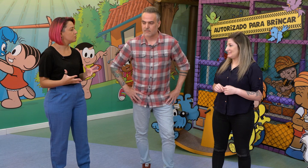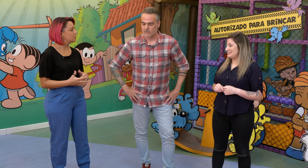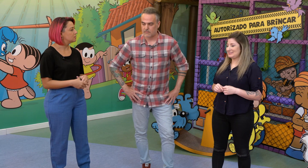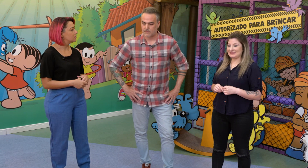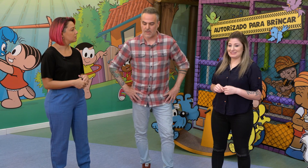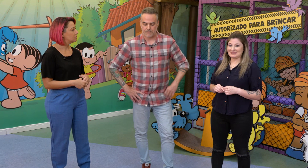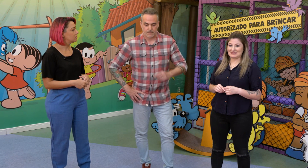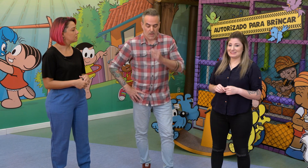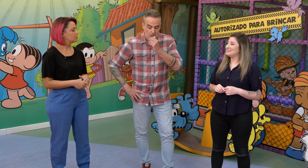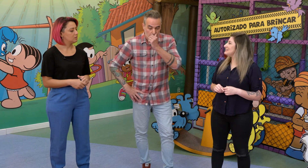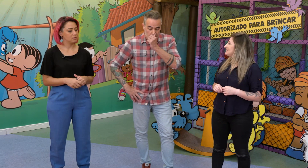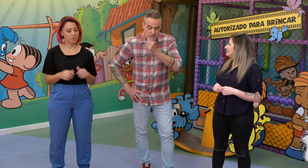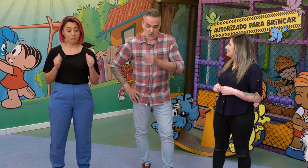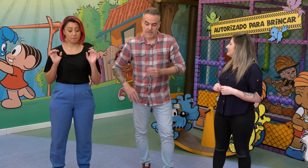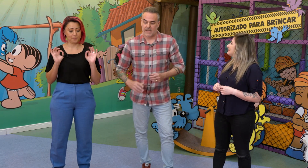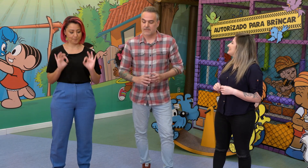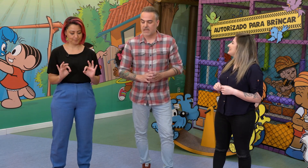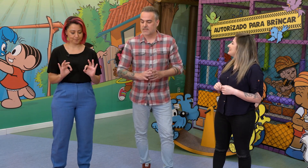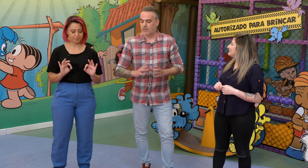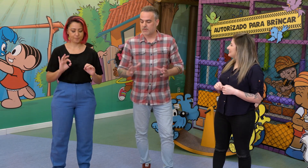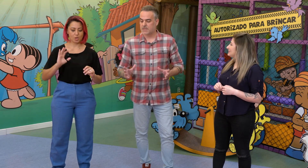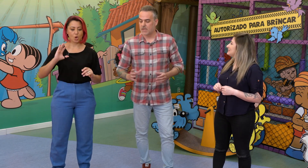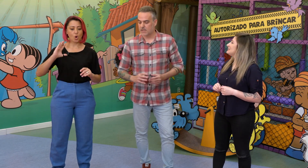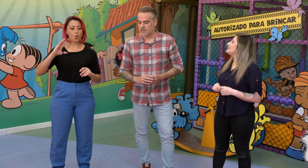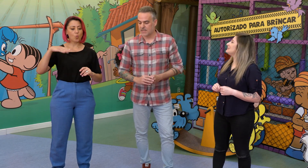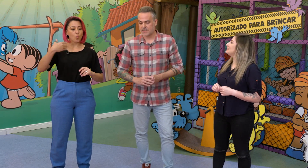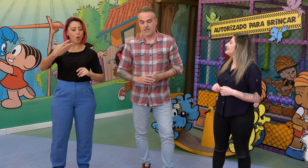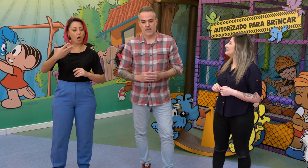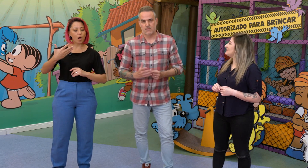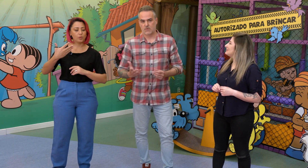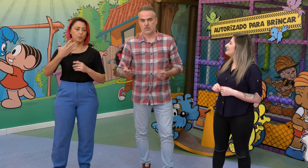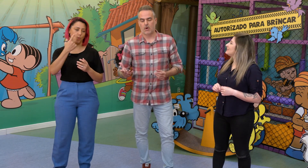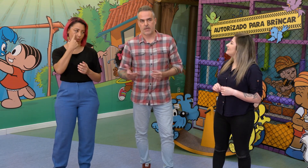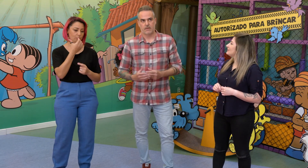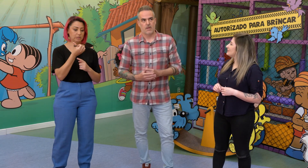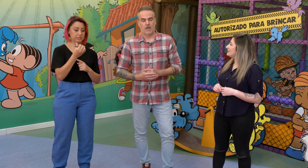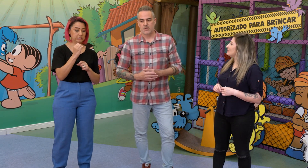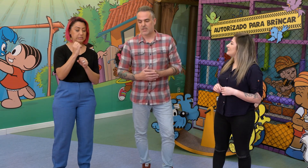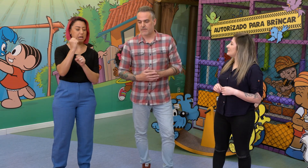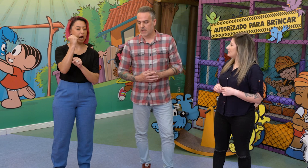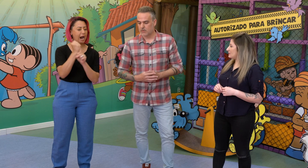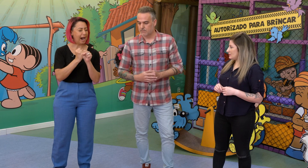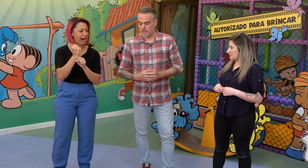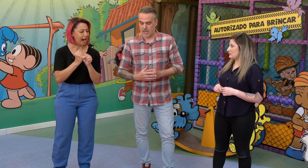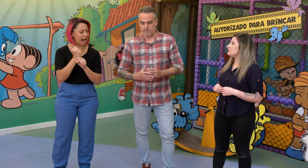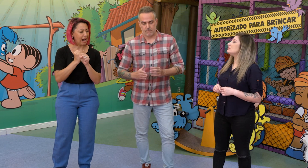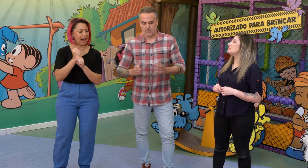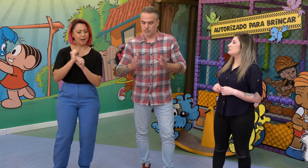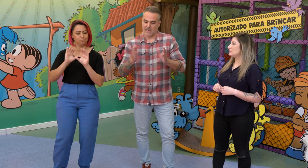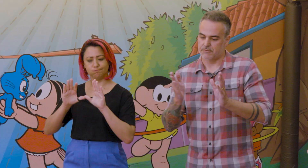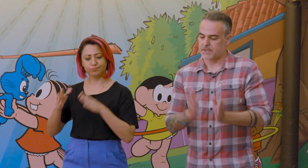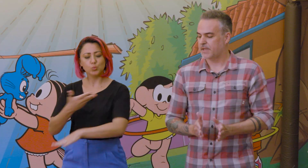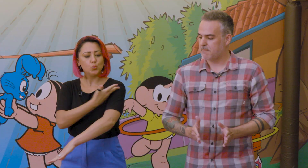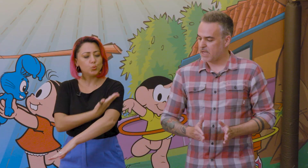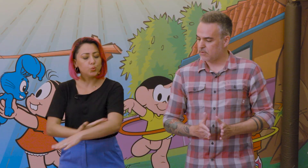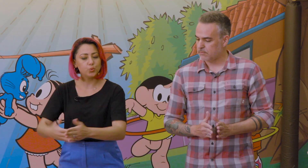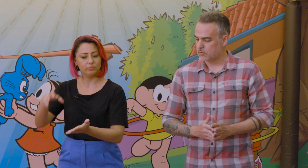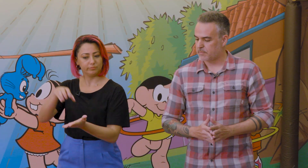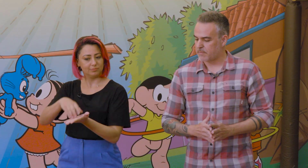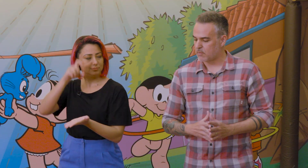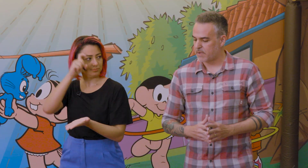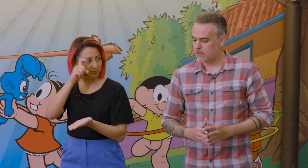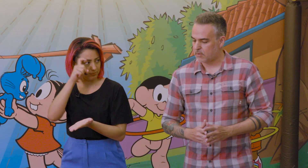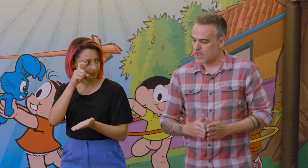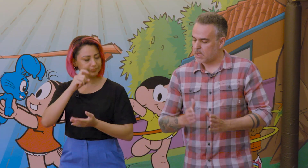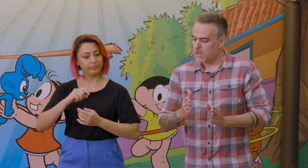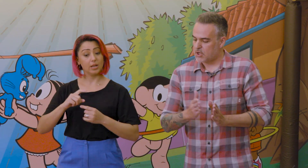que você utiliza? Tá. Quando a gente pega a tradição mauriciana, 60 anos de história, a gente está falando do pilar do entretenimento, no